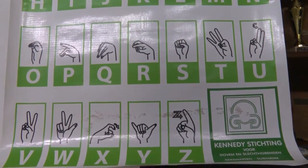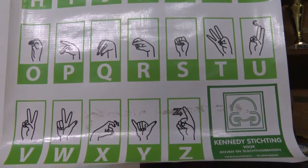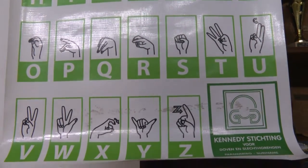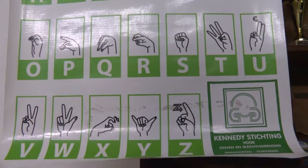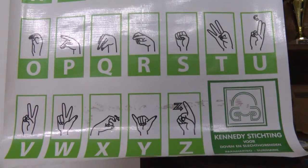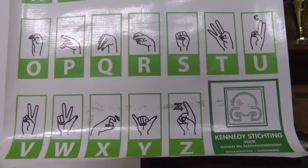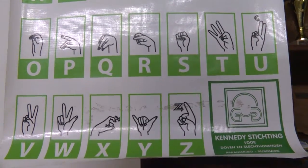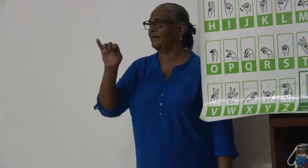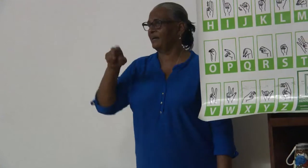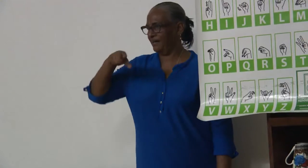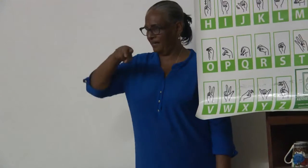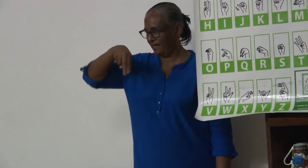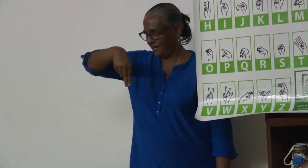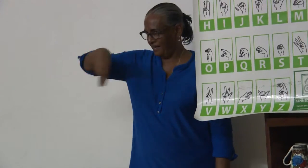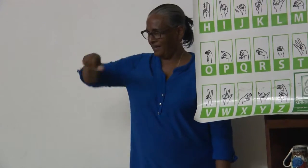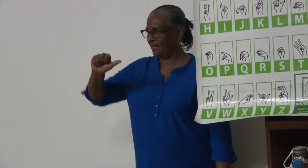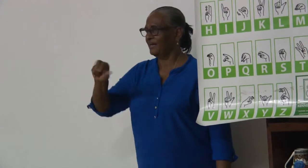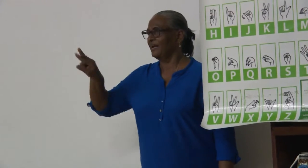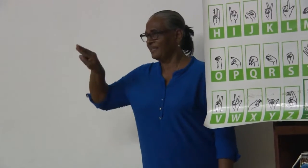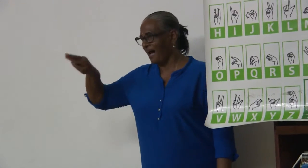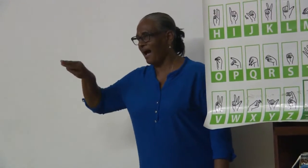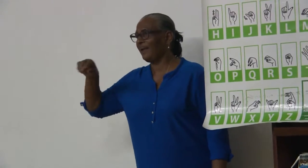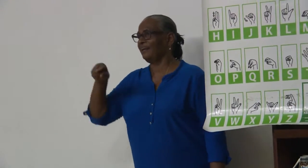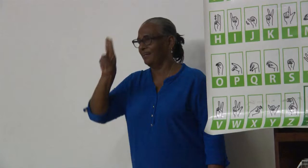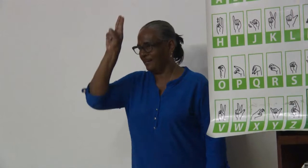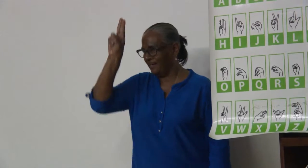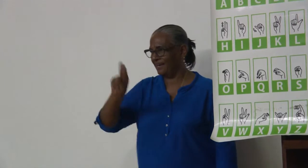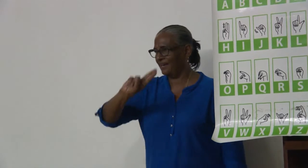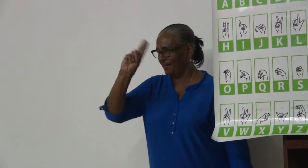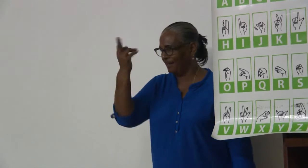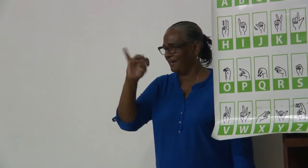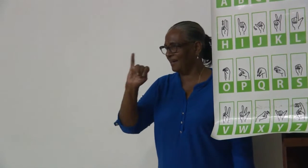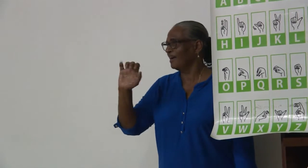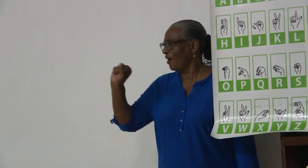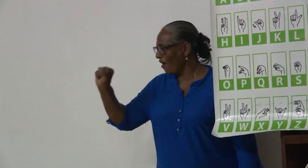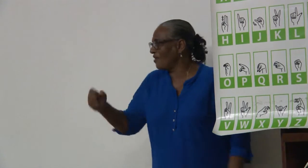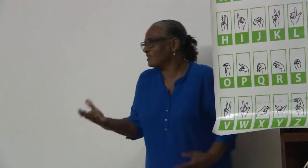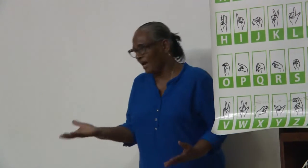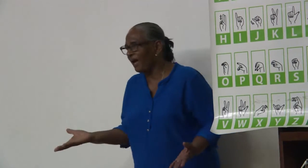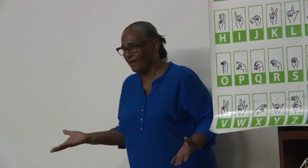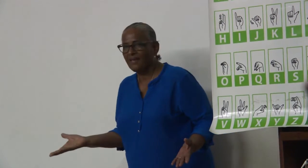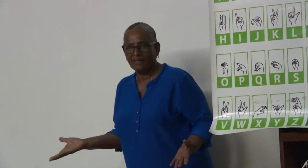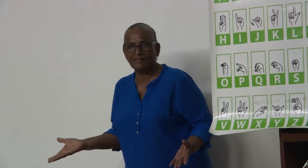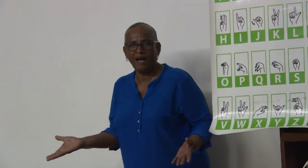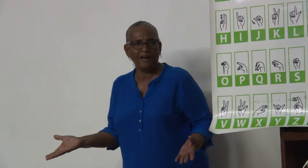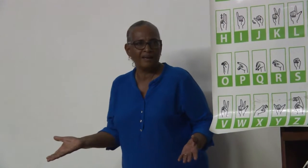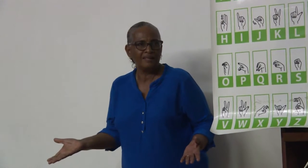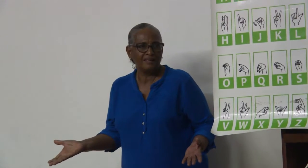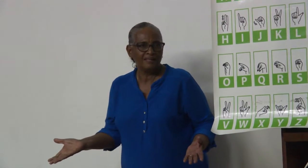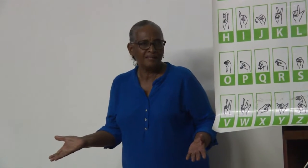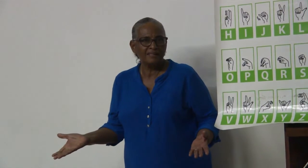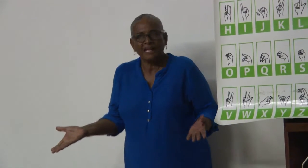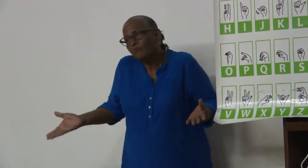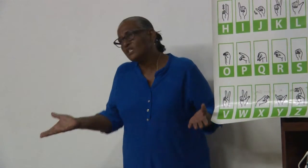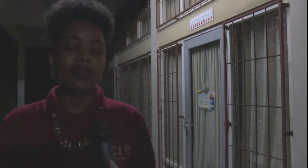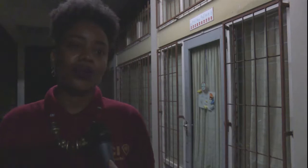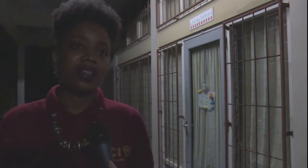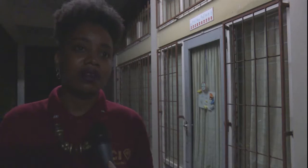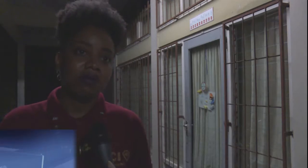die gebarentaalcursus, dus om het te leren. Hè. Veel mensen zijn echt enthousiast. We hadden gehoopt op om bij 20